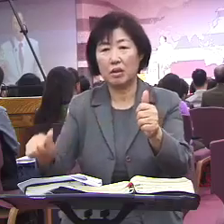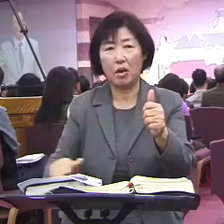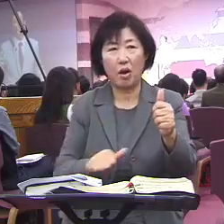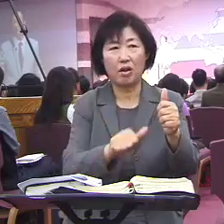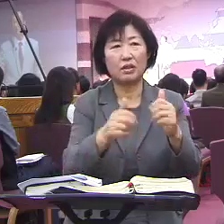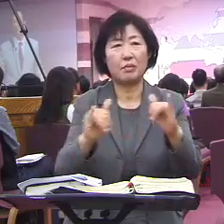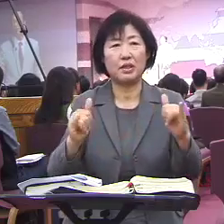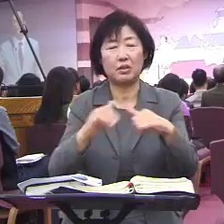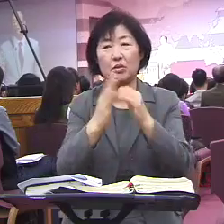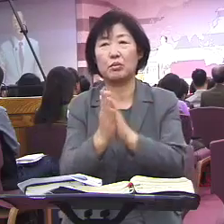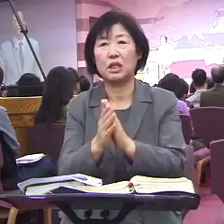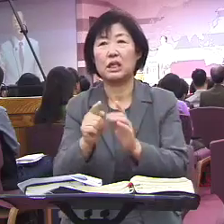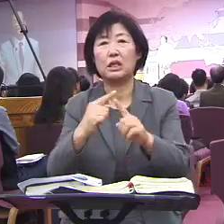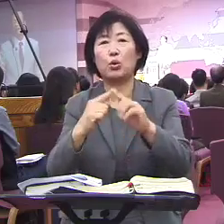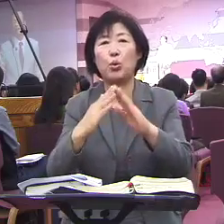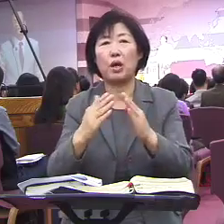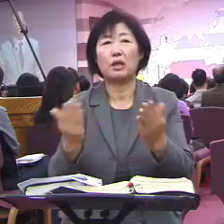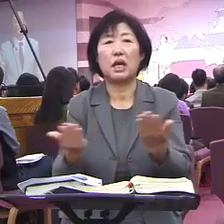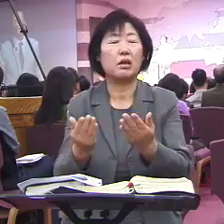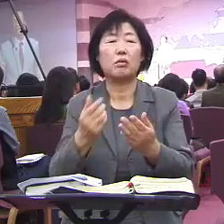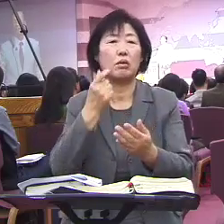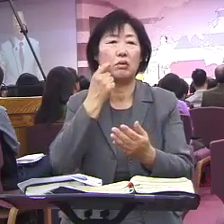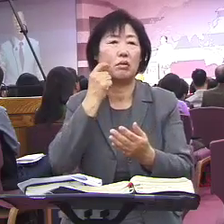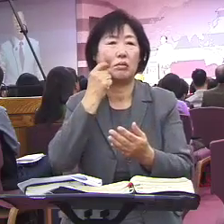못합니다. 못해요.